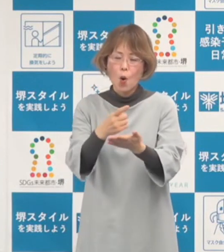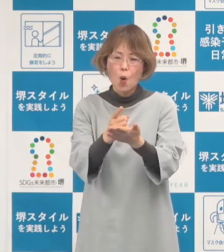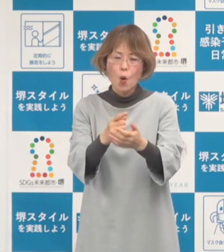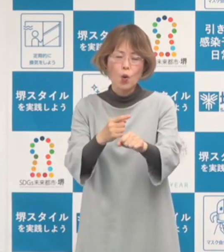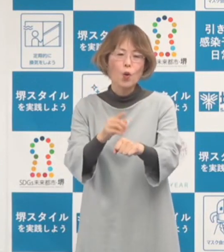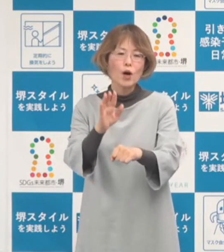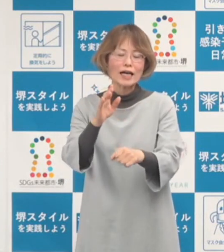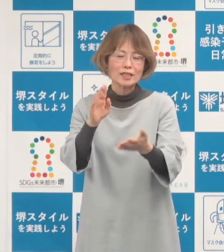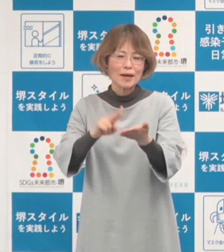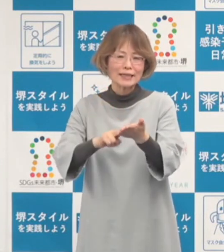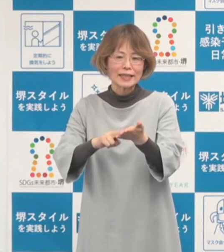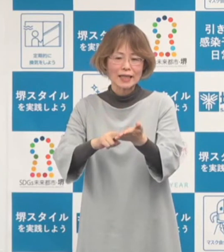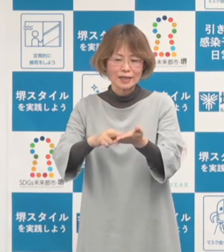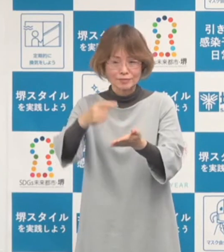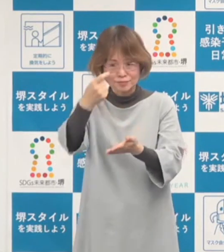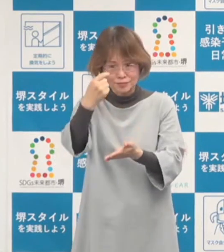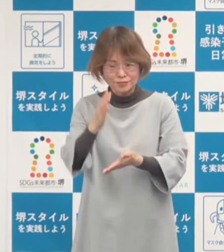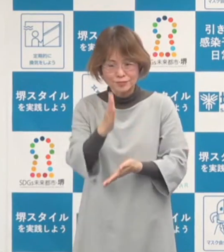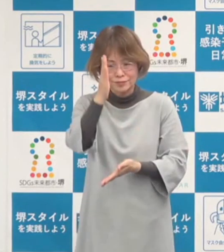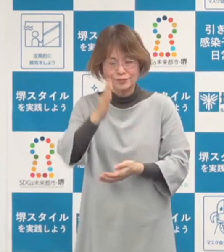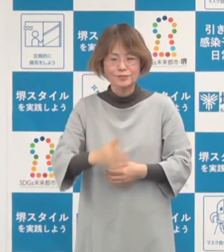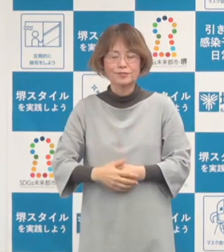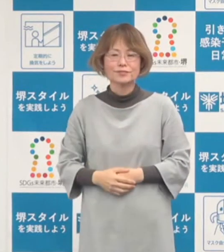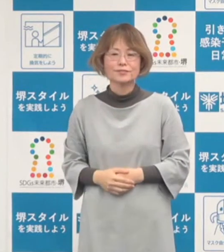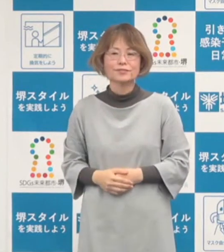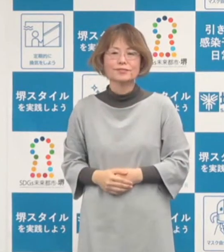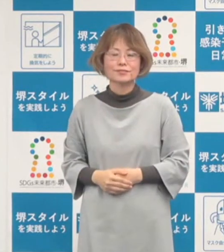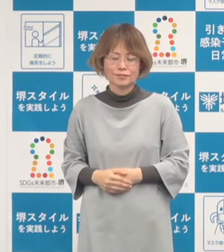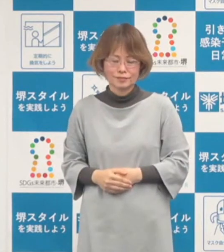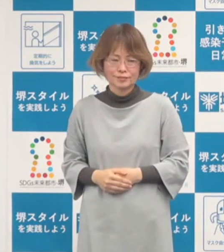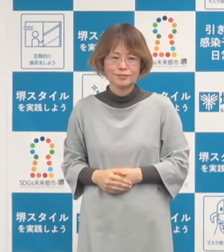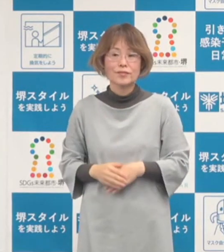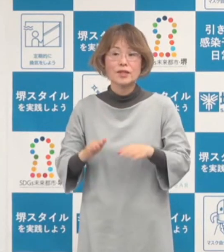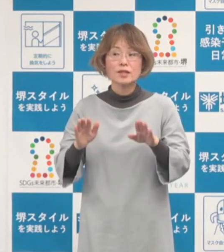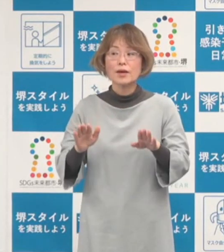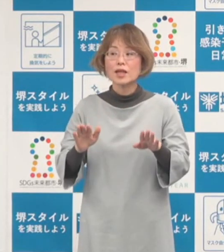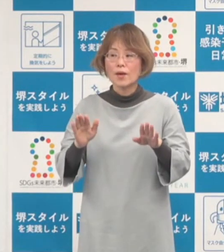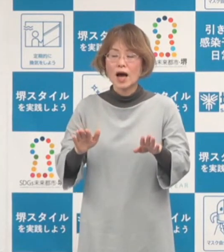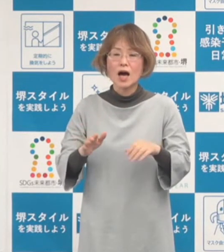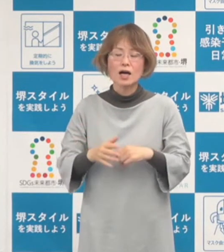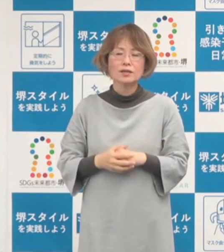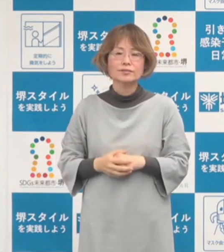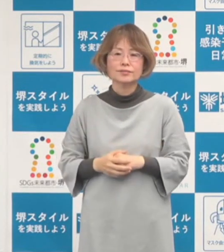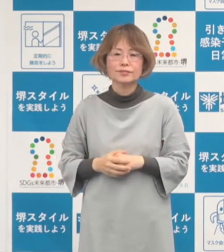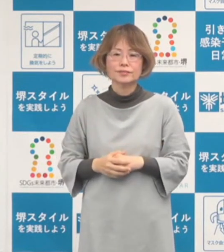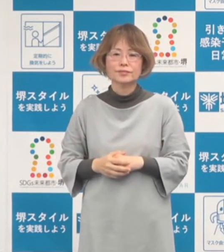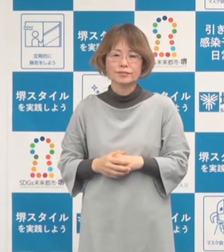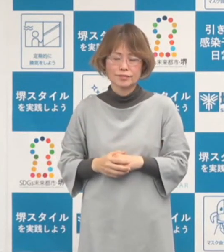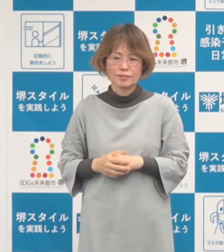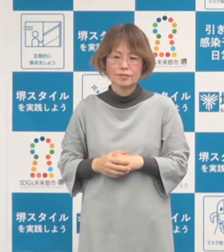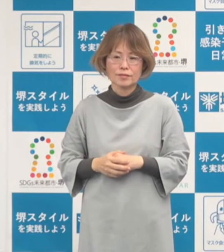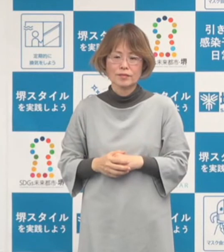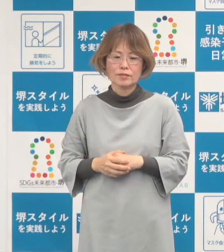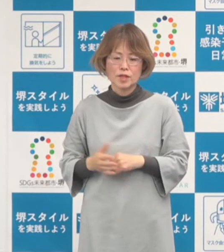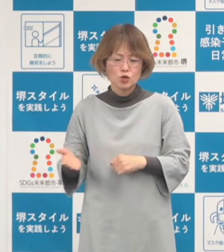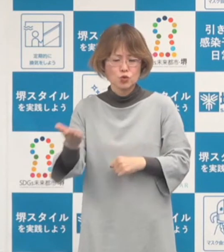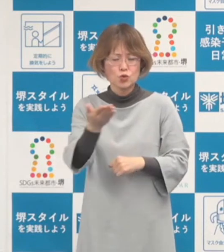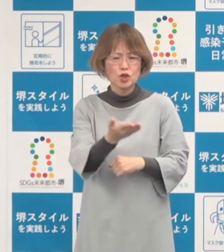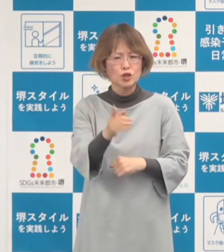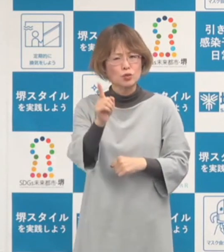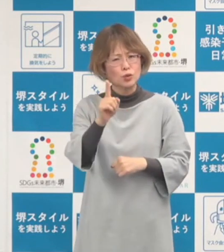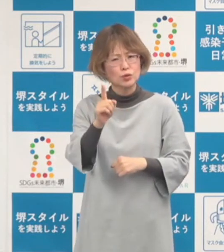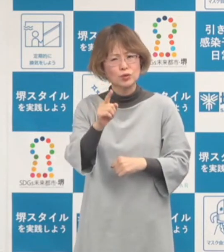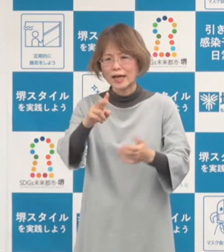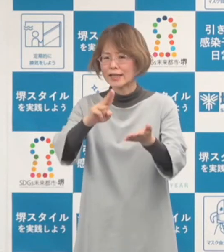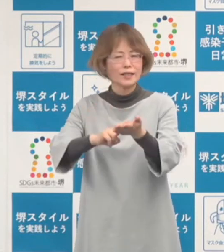ら教えてください。 はい、現時点ではまだ次回をどうするかというのは決定